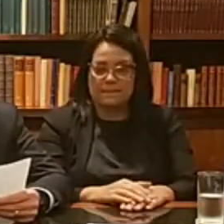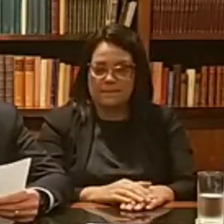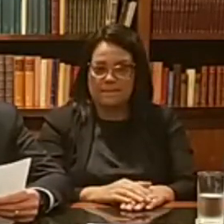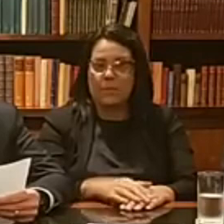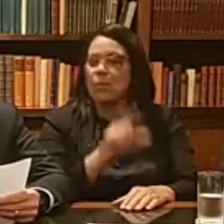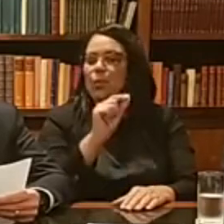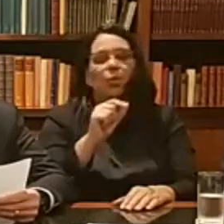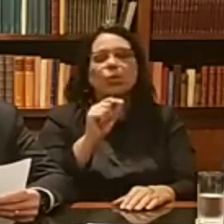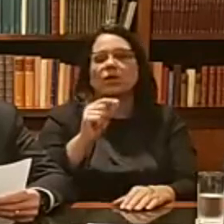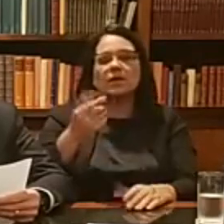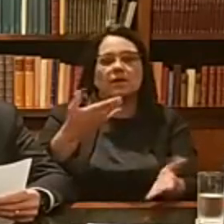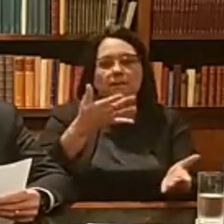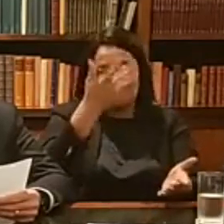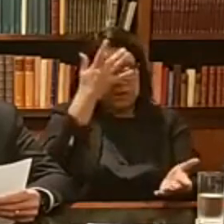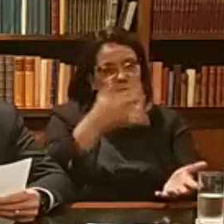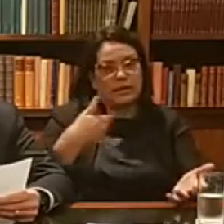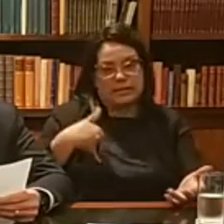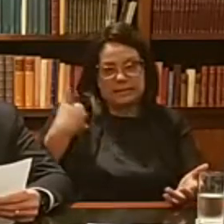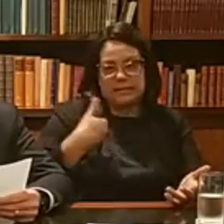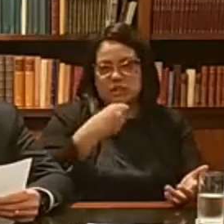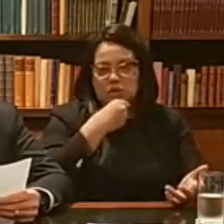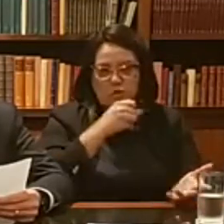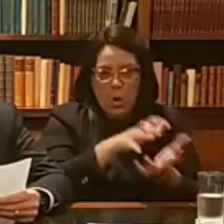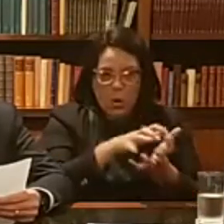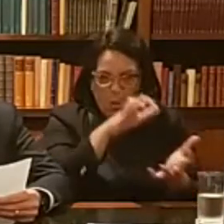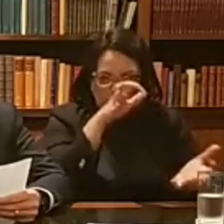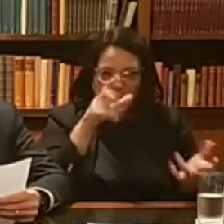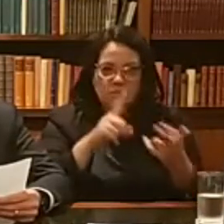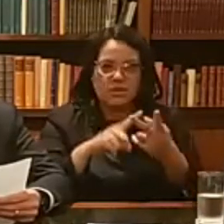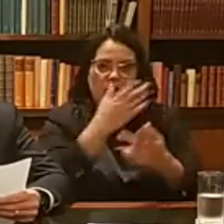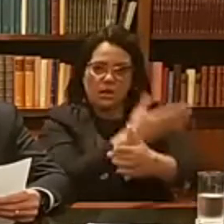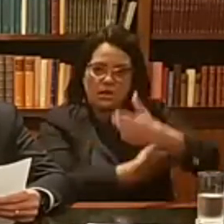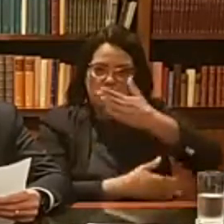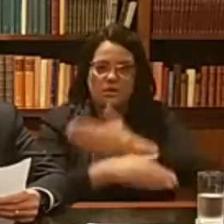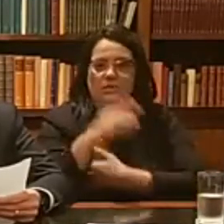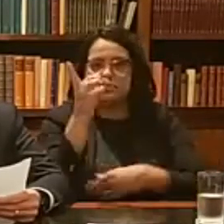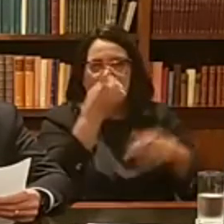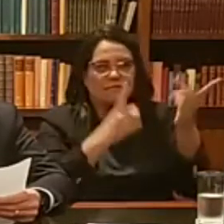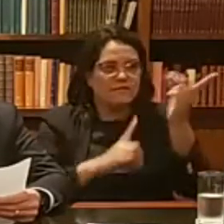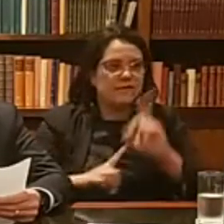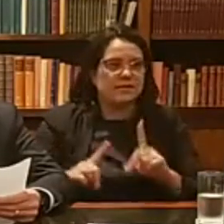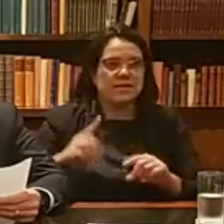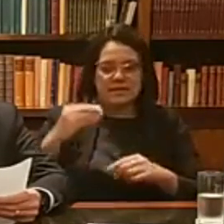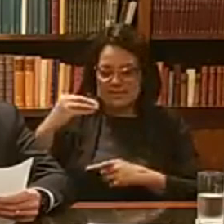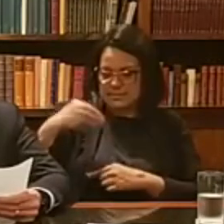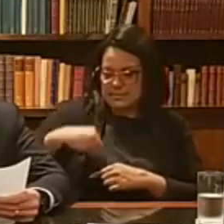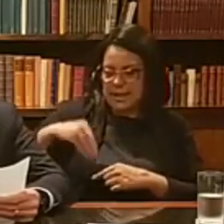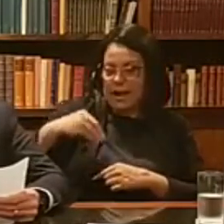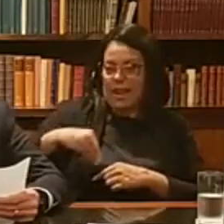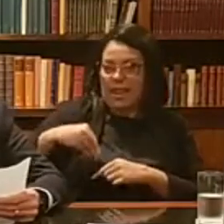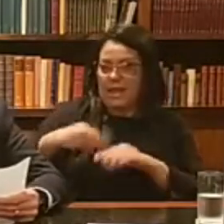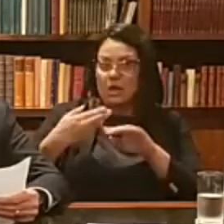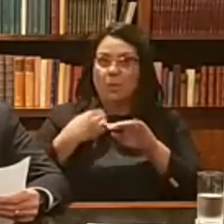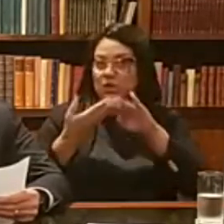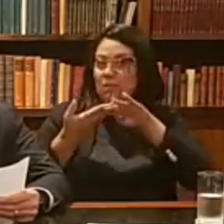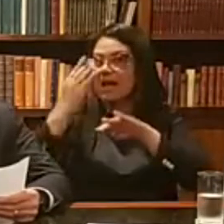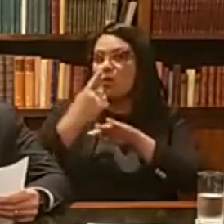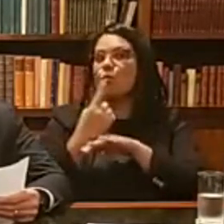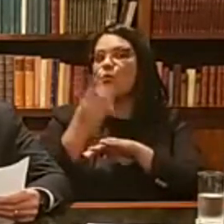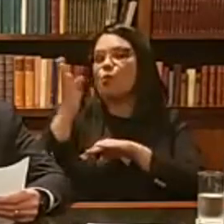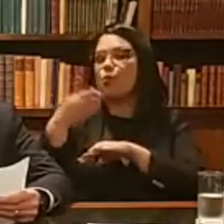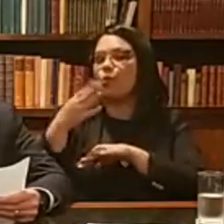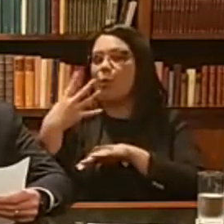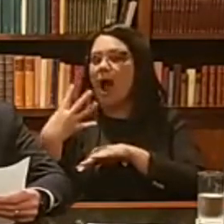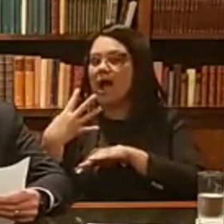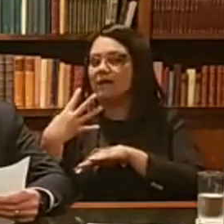para pessoas idosas e deficientes que têm uma renda não superior a um quarto de salário mínimo, a renda familiar,